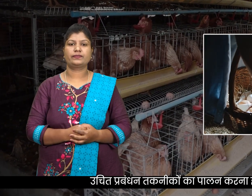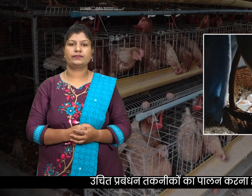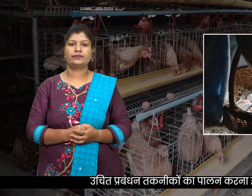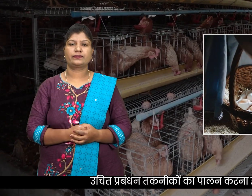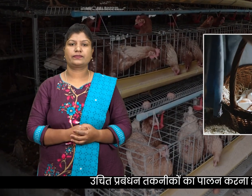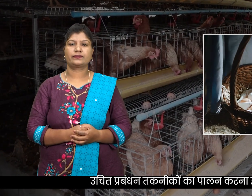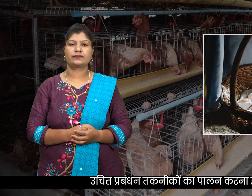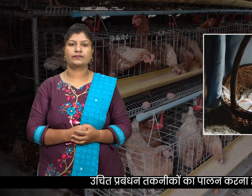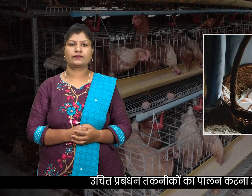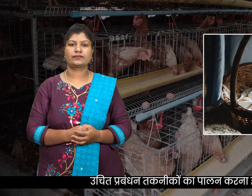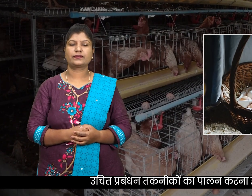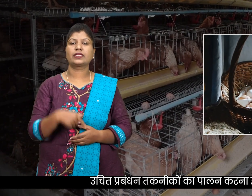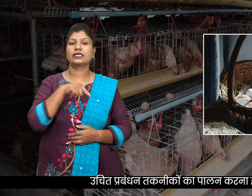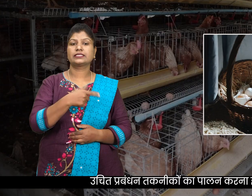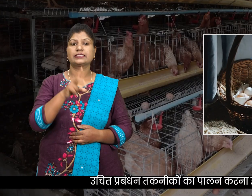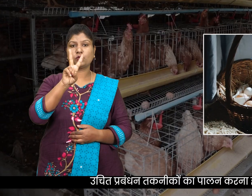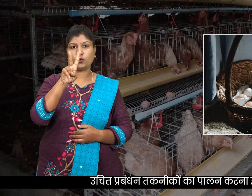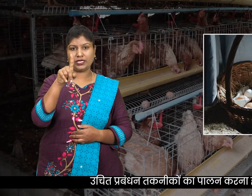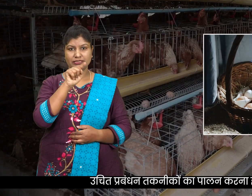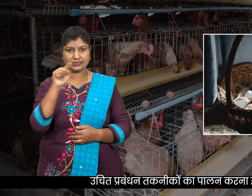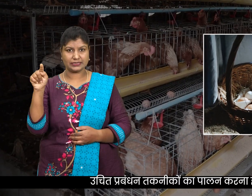उचित प्रबंधन तकनीकों का पालन करना होता है।